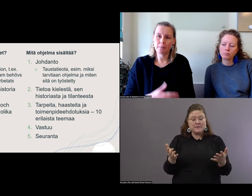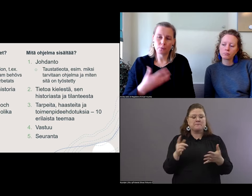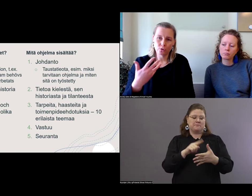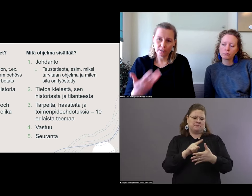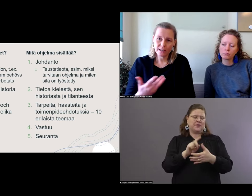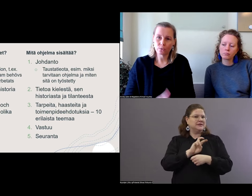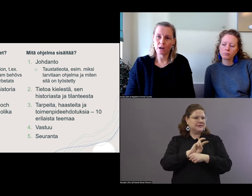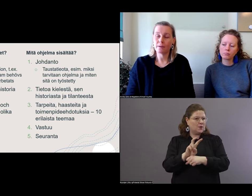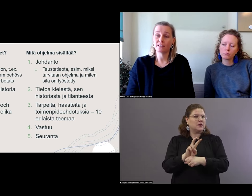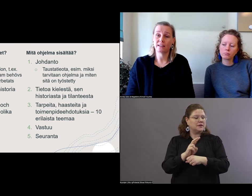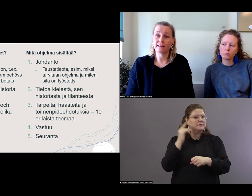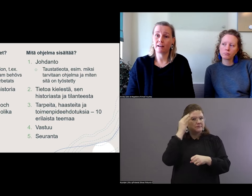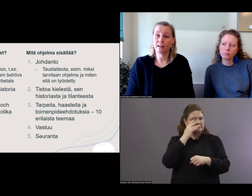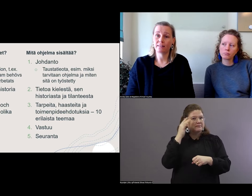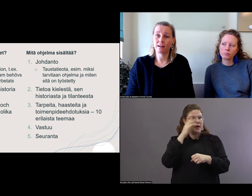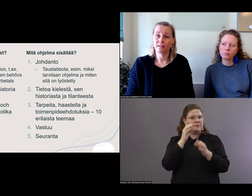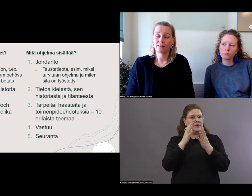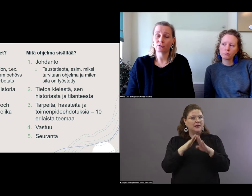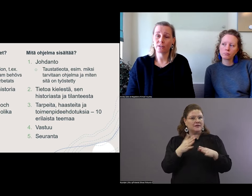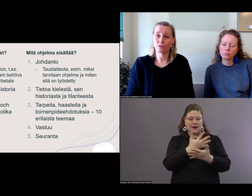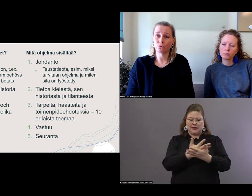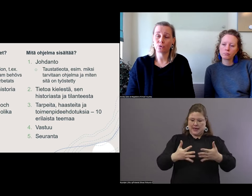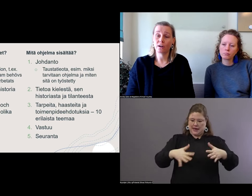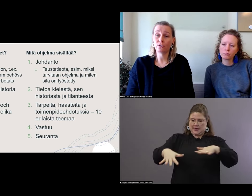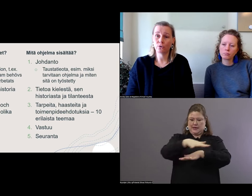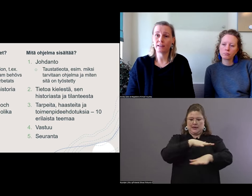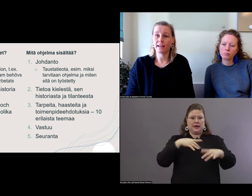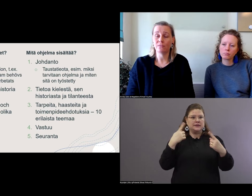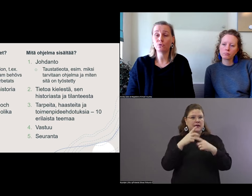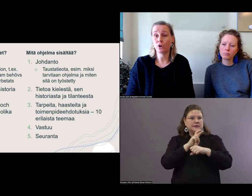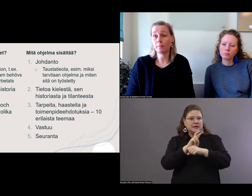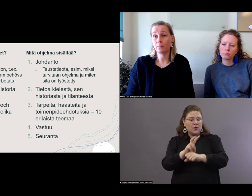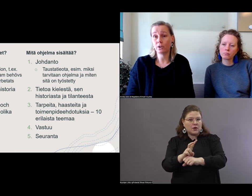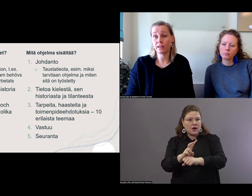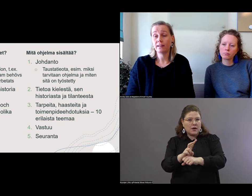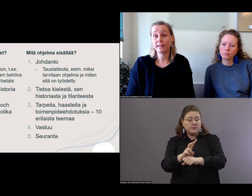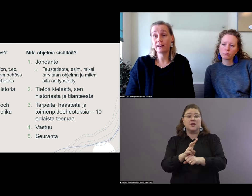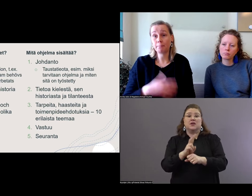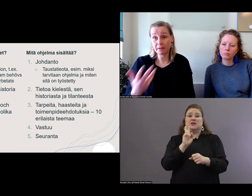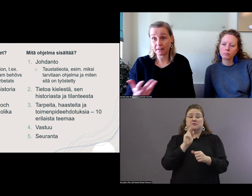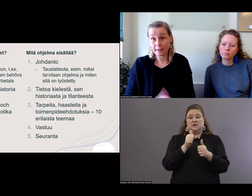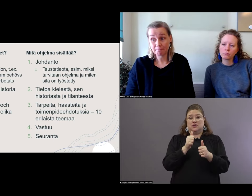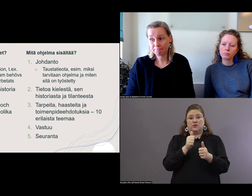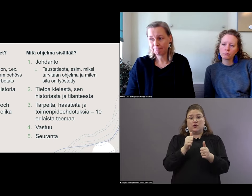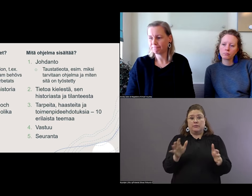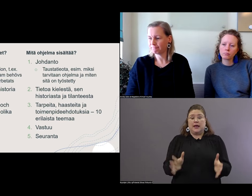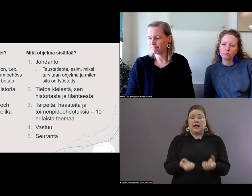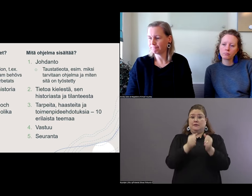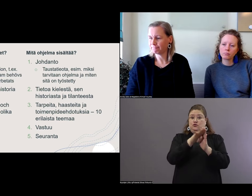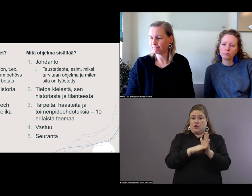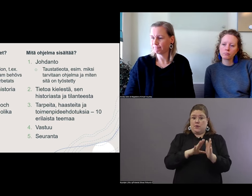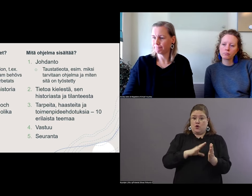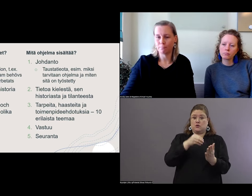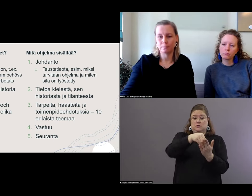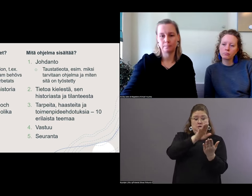että miten me pystytään seuraamaan sitä tilannetta, koska tarkoituksenahan on, että elvytysohjelman myötä tilanne paranee.